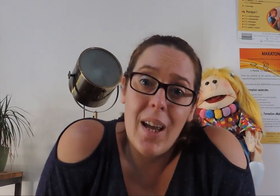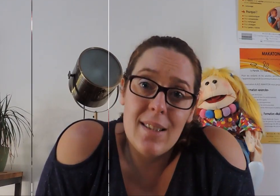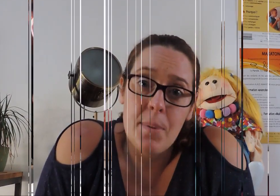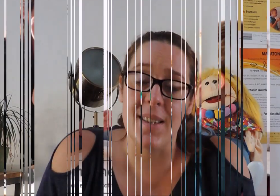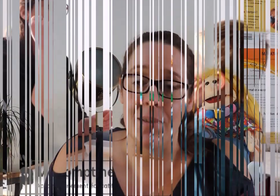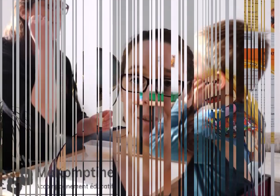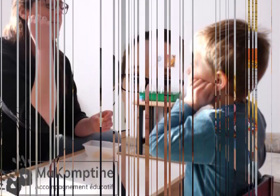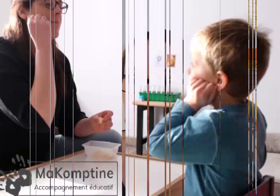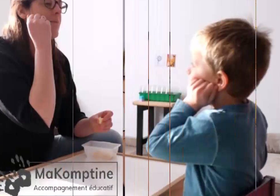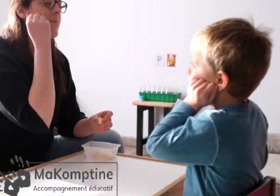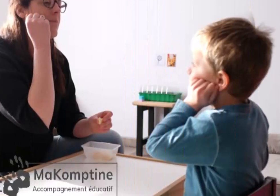expressive